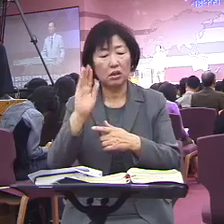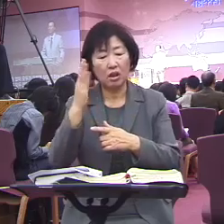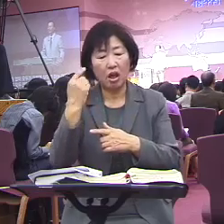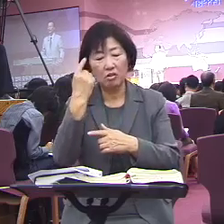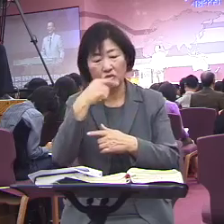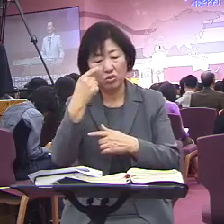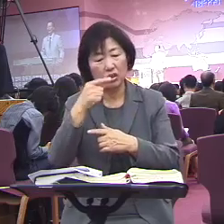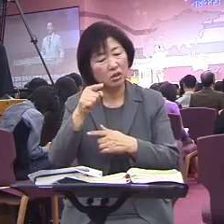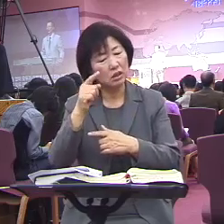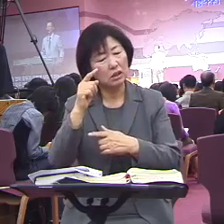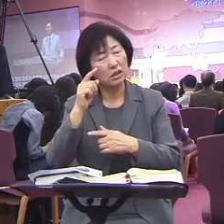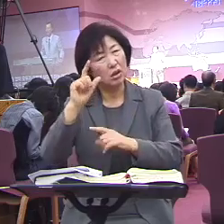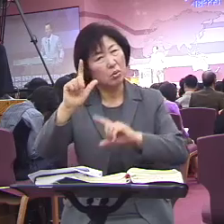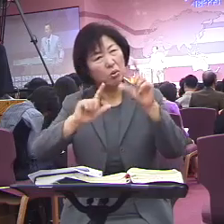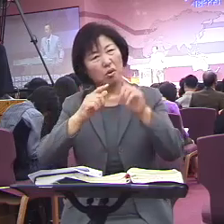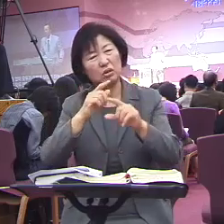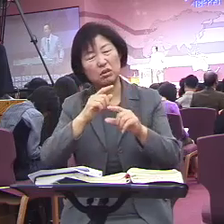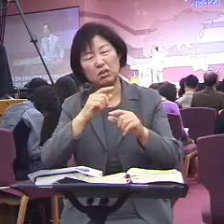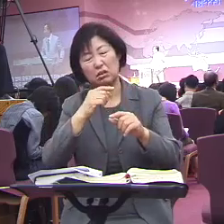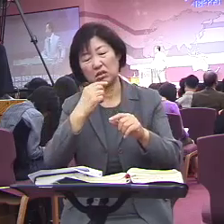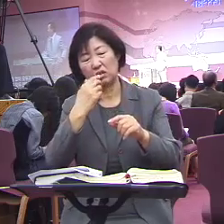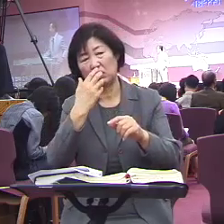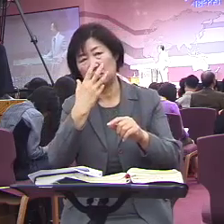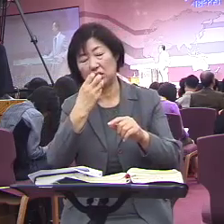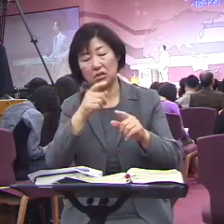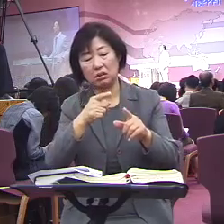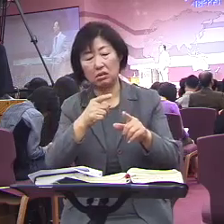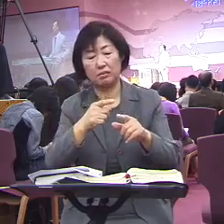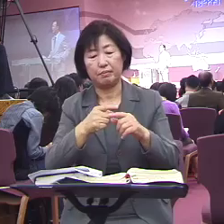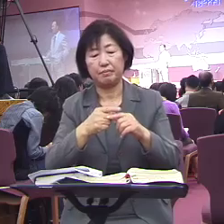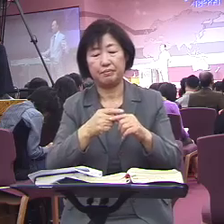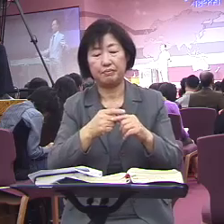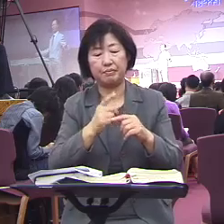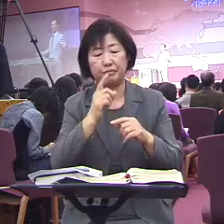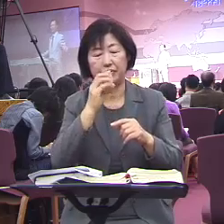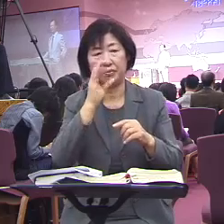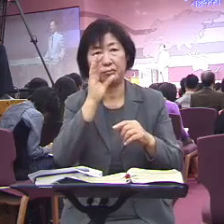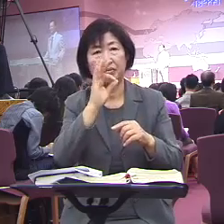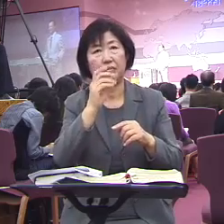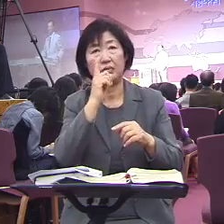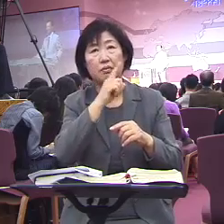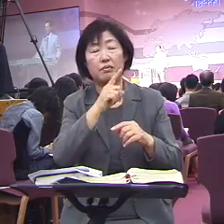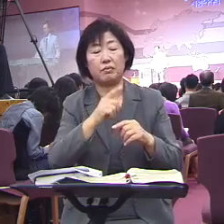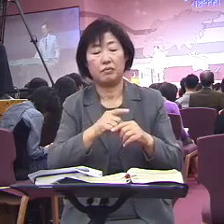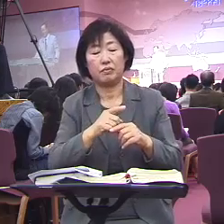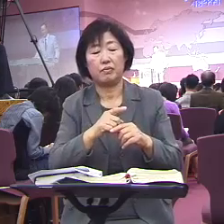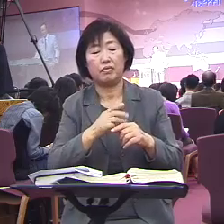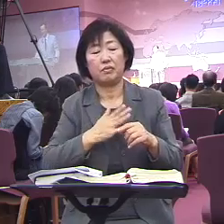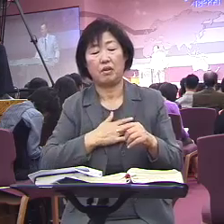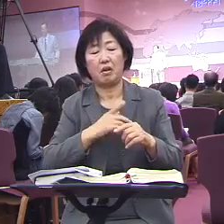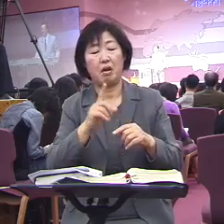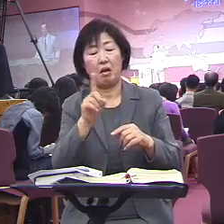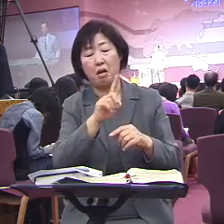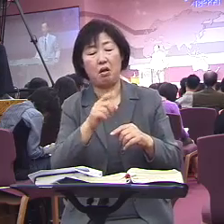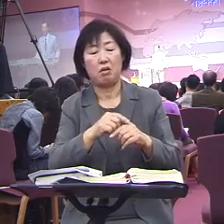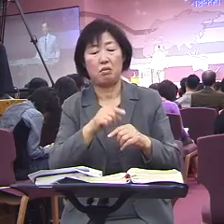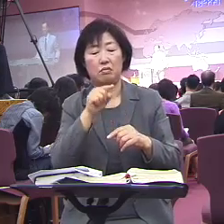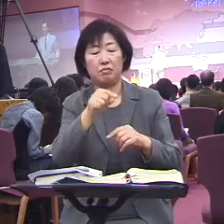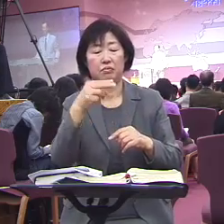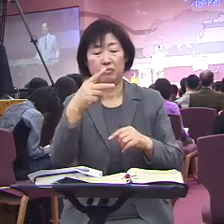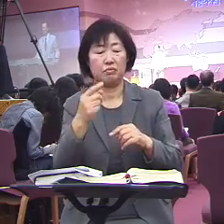보기 참 희망 없죠. 내가 보기엔 아무것도 아닌데 그러면 하나님이